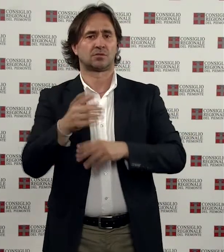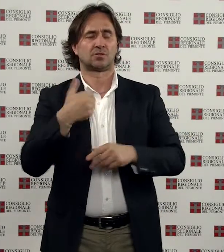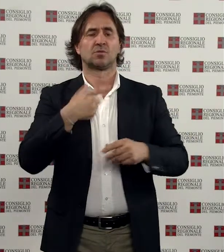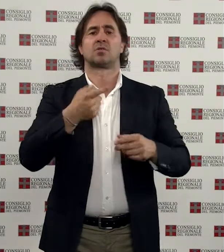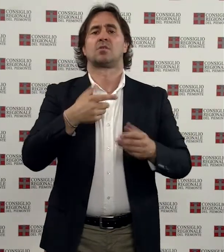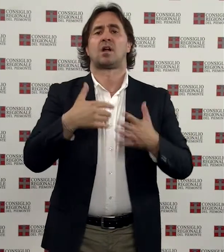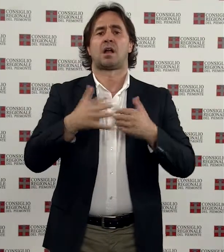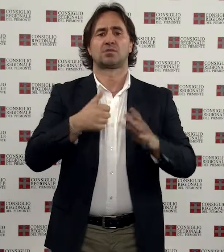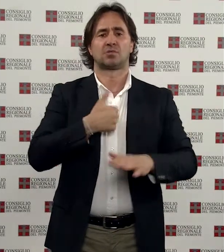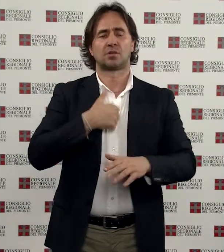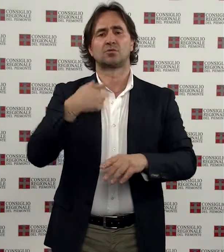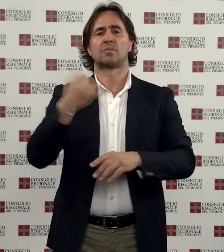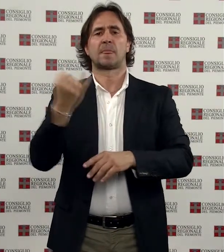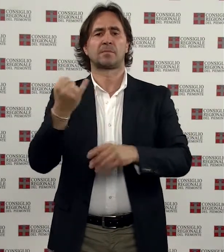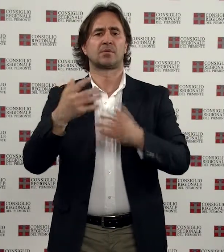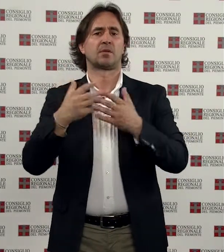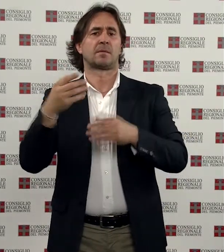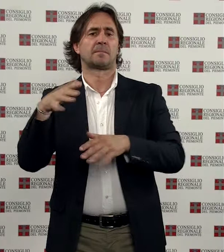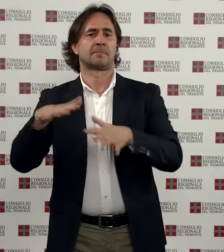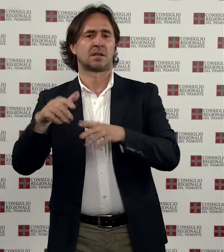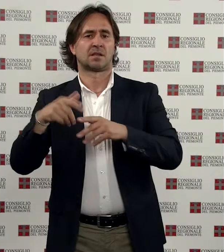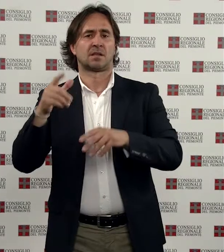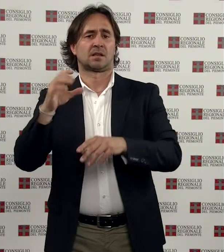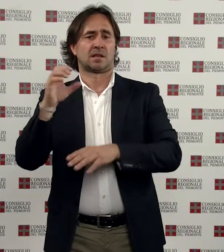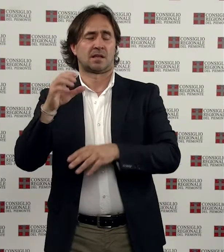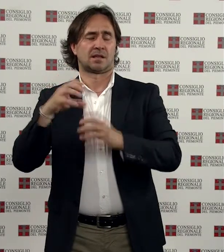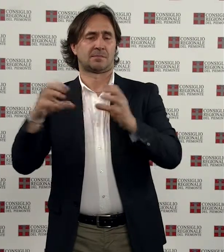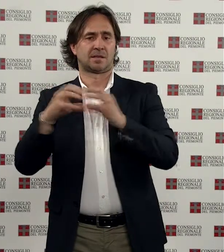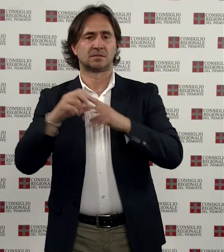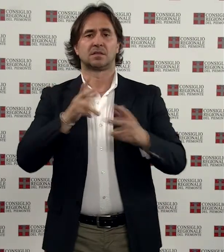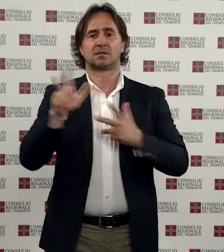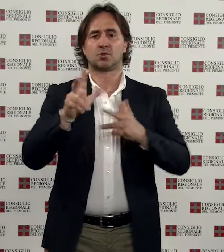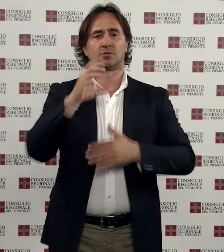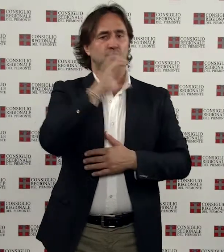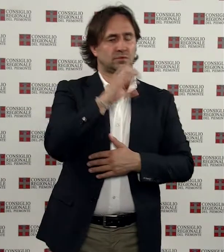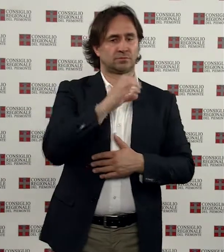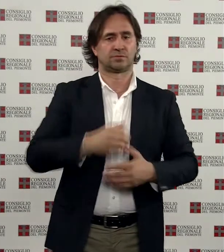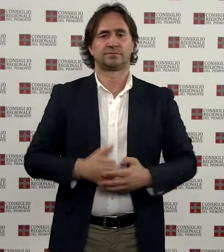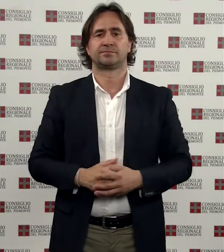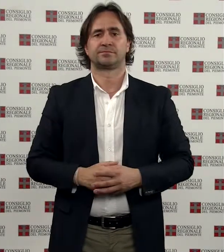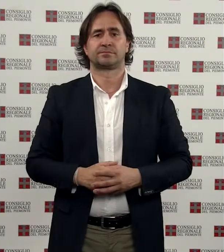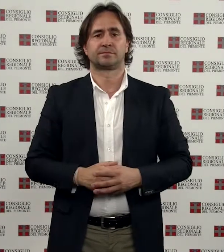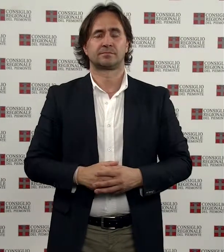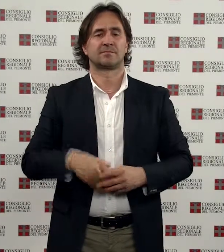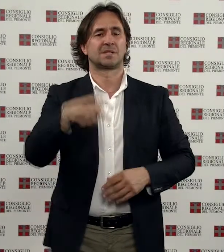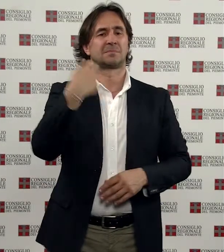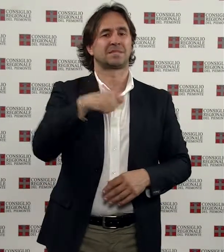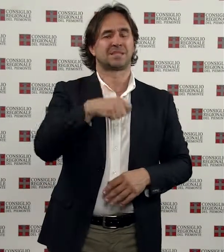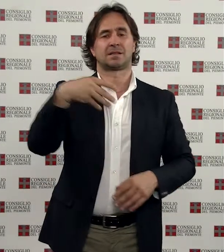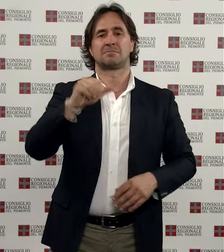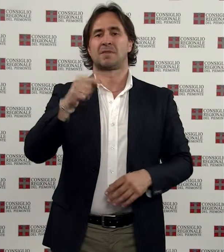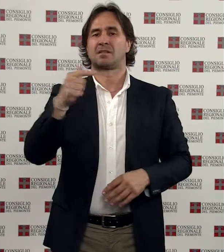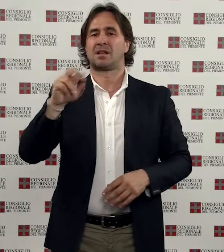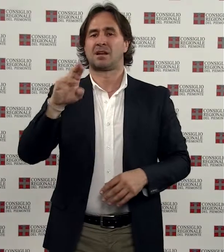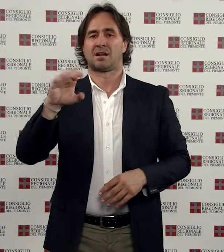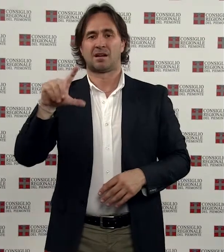promozione delle piccole e medie imprese, i trasporti e il turismo. Il Presidente della Repubblica Sergio Mattarella, insieme alle